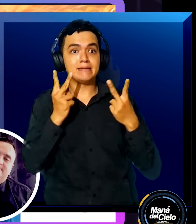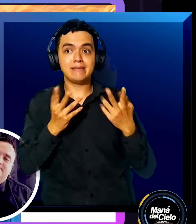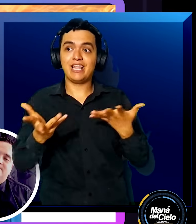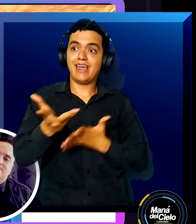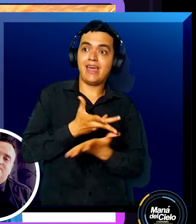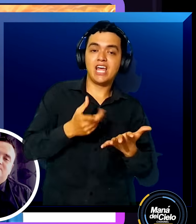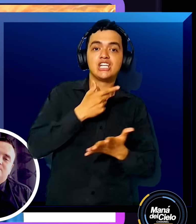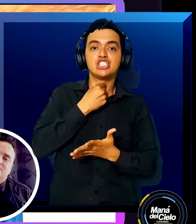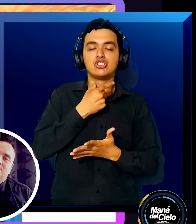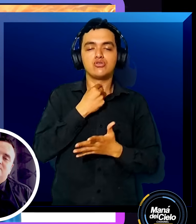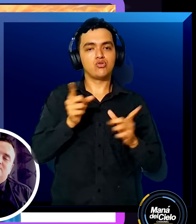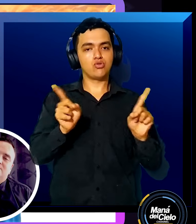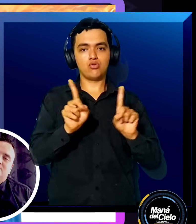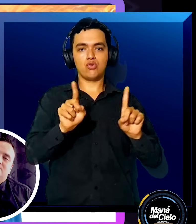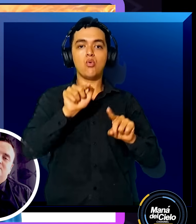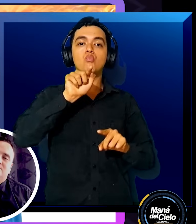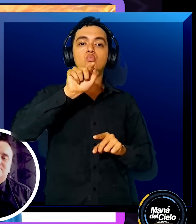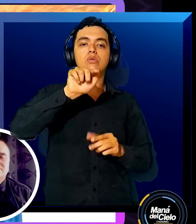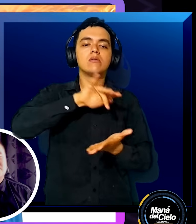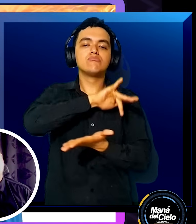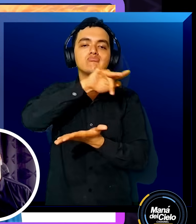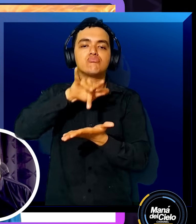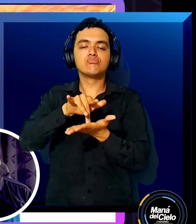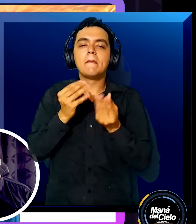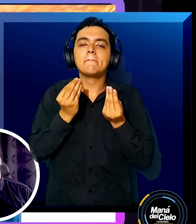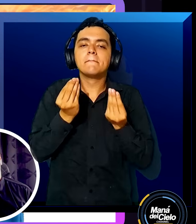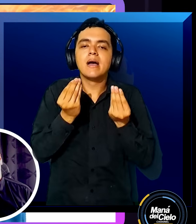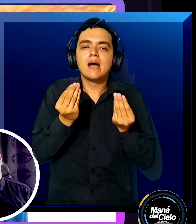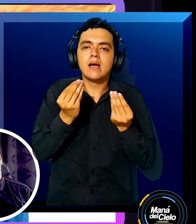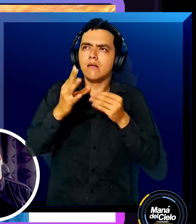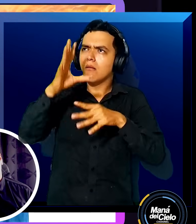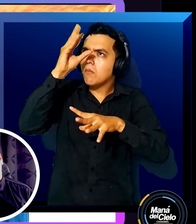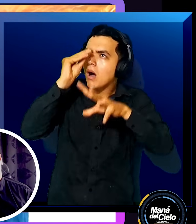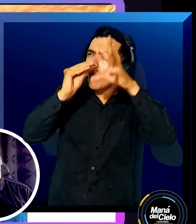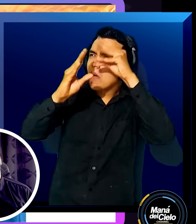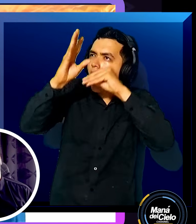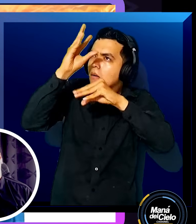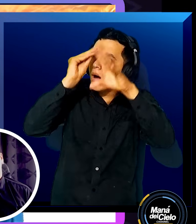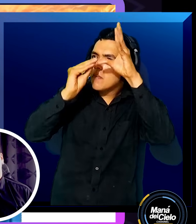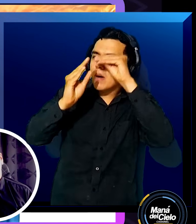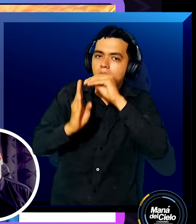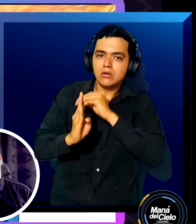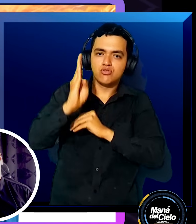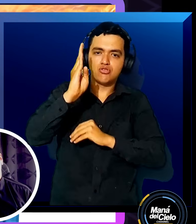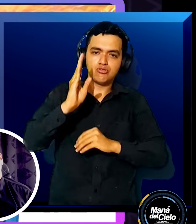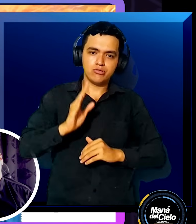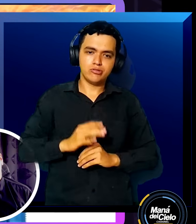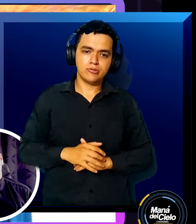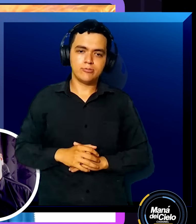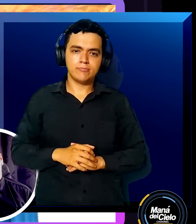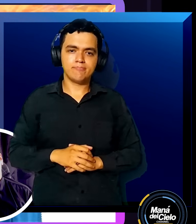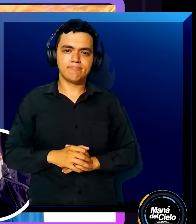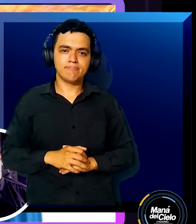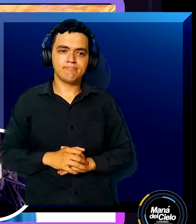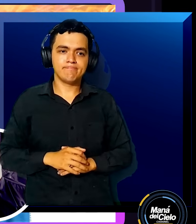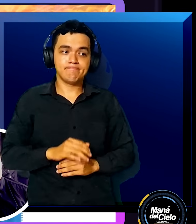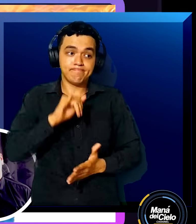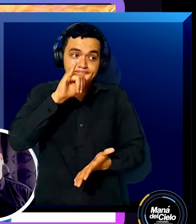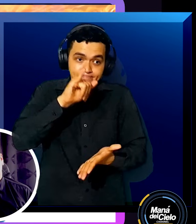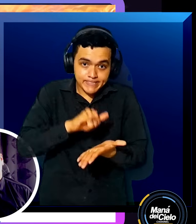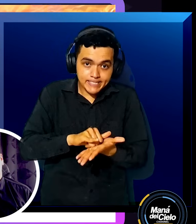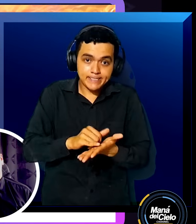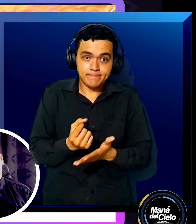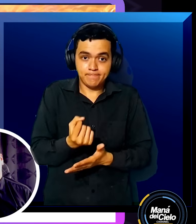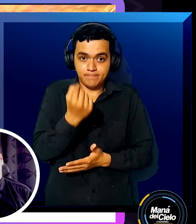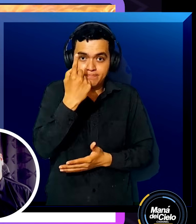Colombia con una yodoterapia porque tenía un cáncer en la tiroides. Y nosotros por la mañana, Señor, gracias. Gracias, gloria a